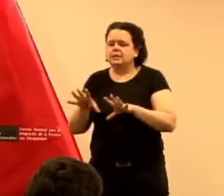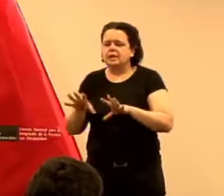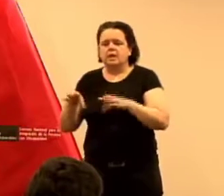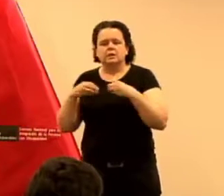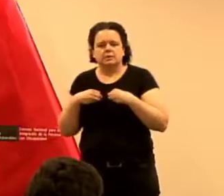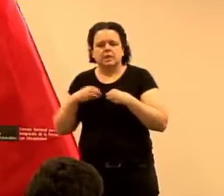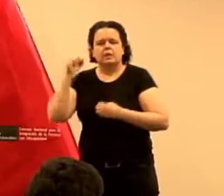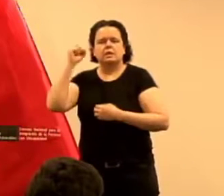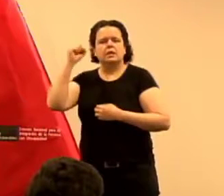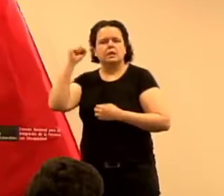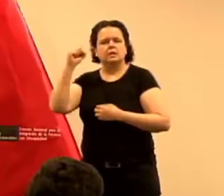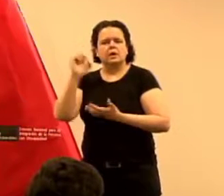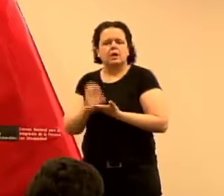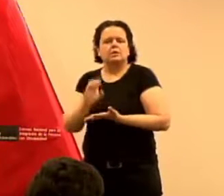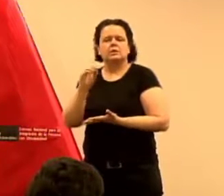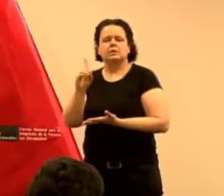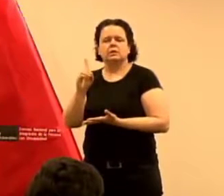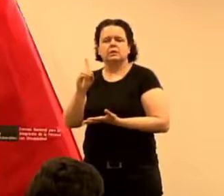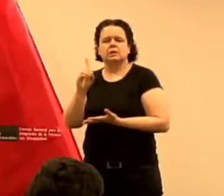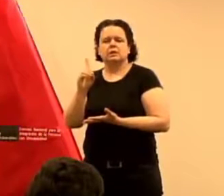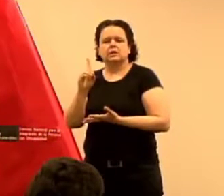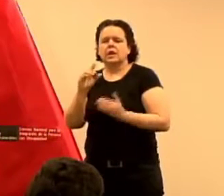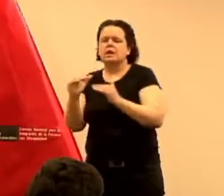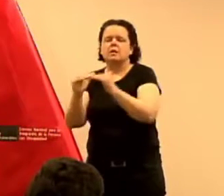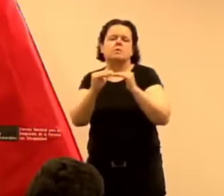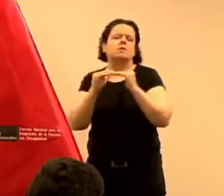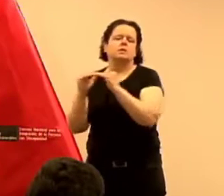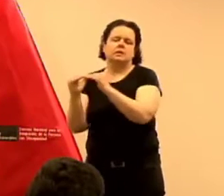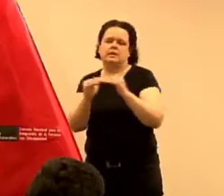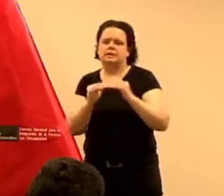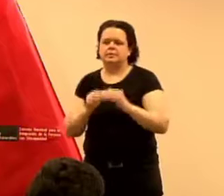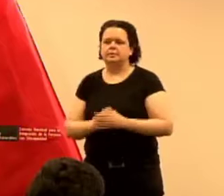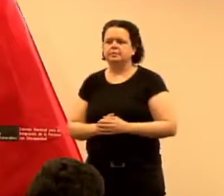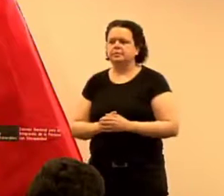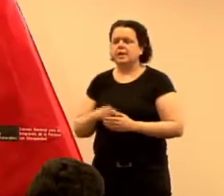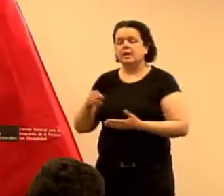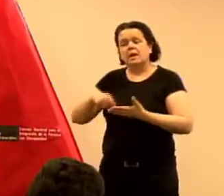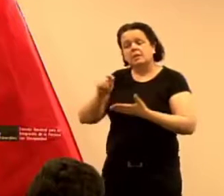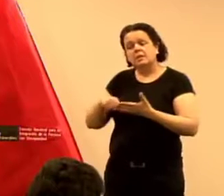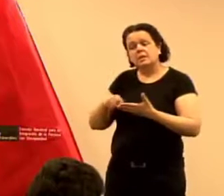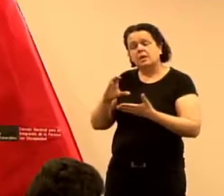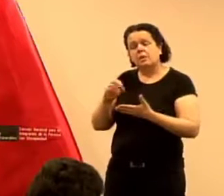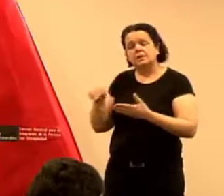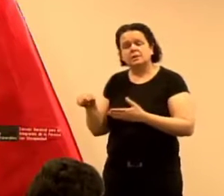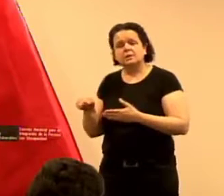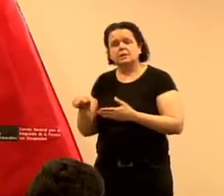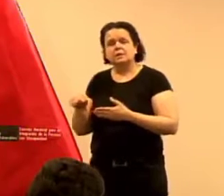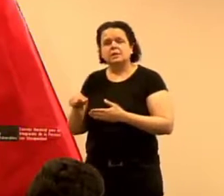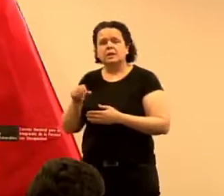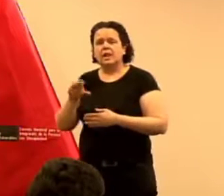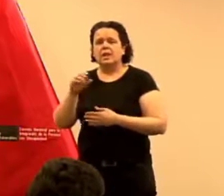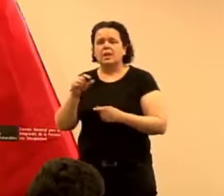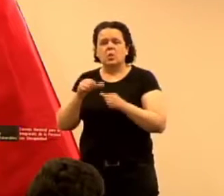reconoce el derecho a la educación en condiciones de igualdad. La Convención, la observación general